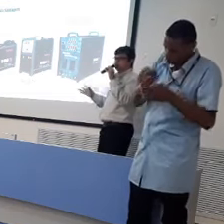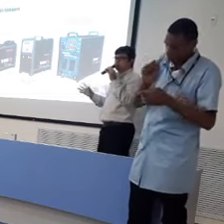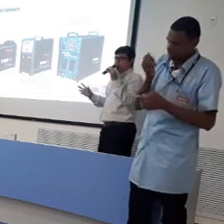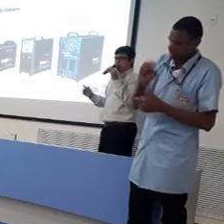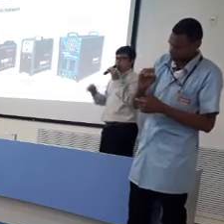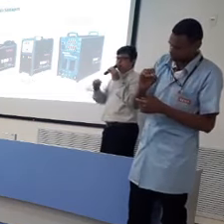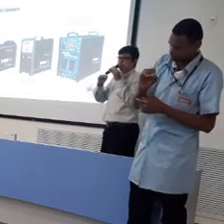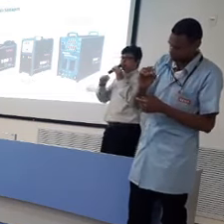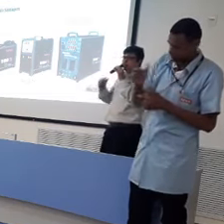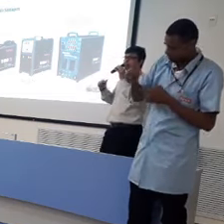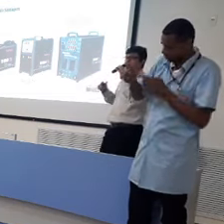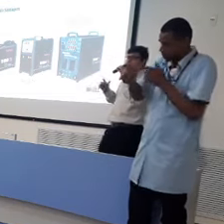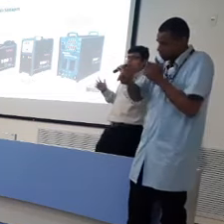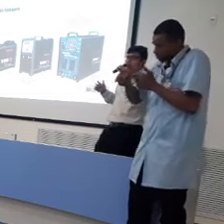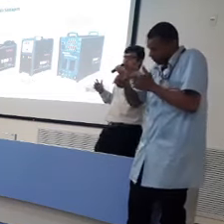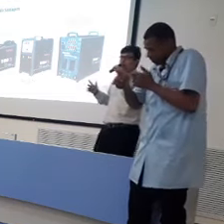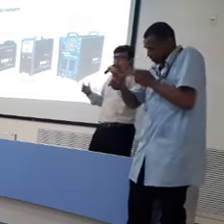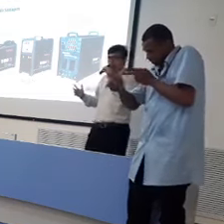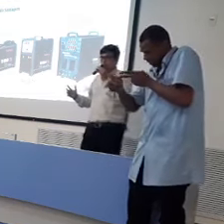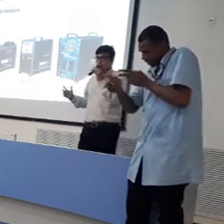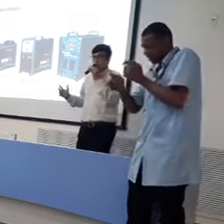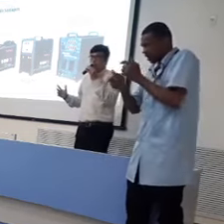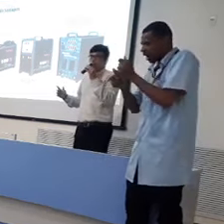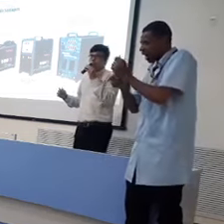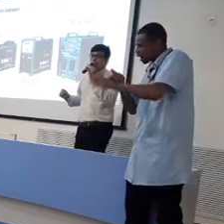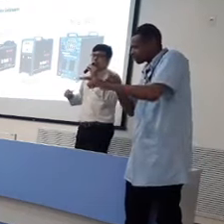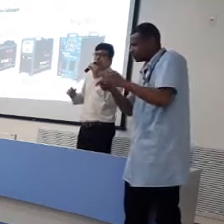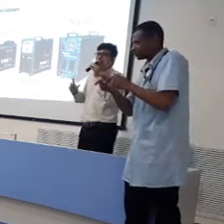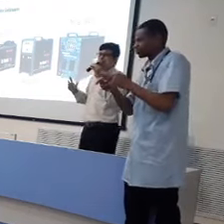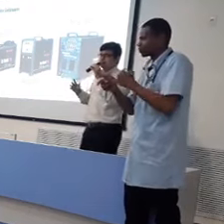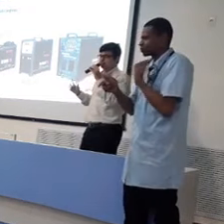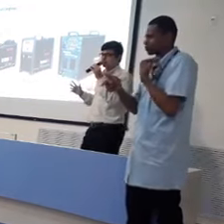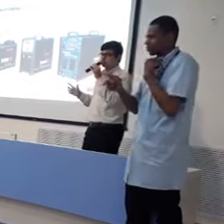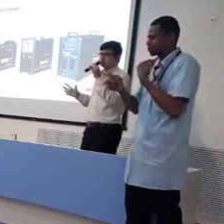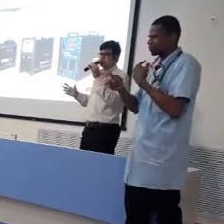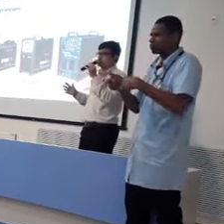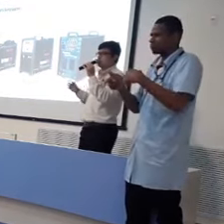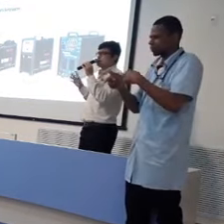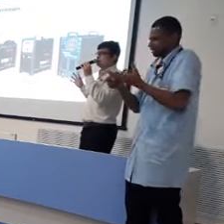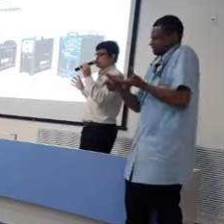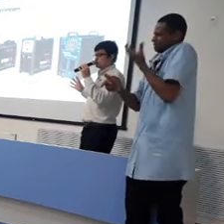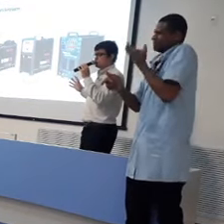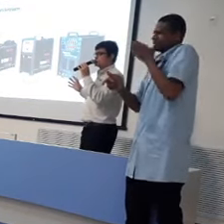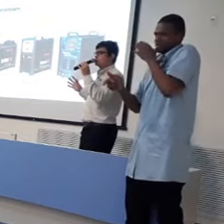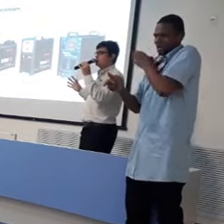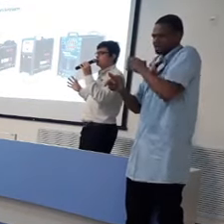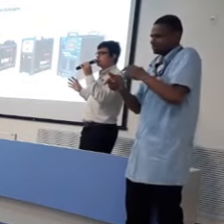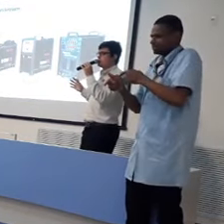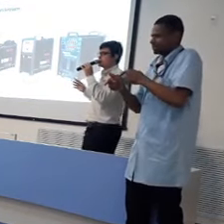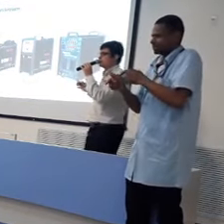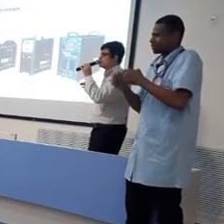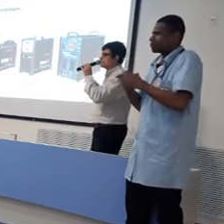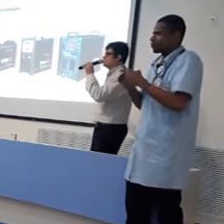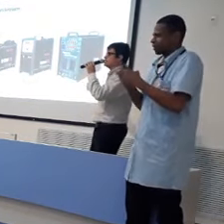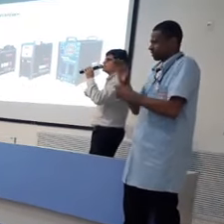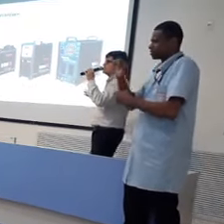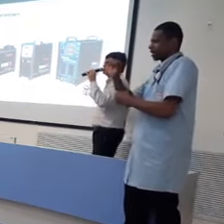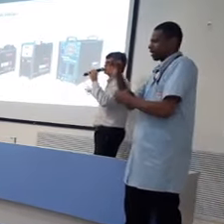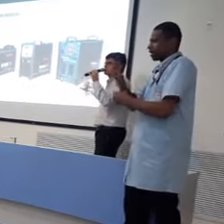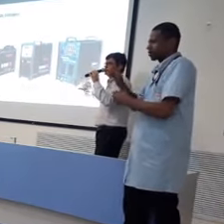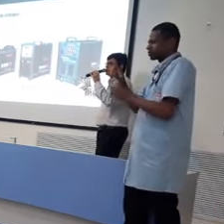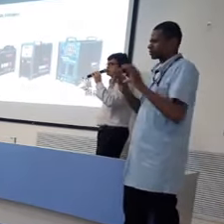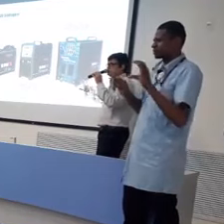soldar o alumínio. O alumínio ele demanda uma capacidade maior, ele aquece mais a tocha pelo processo de corrente alternada, e